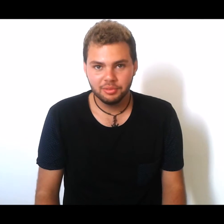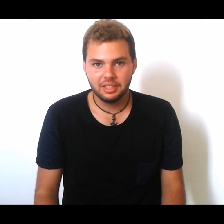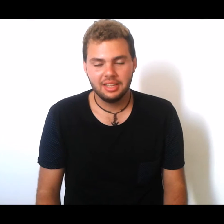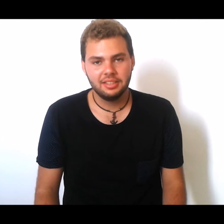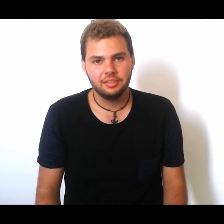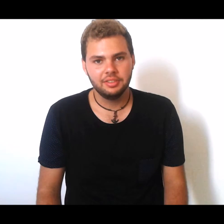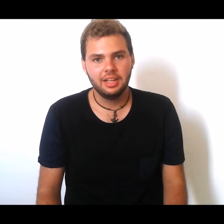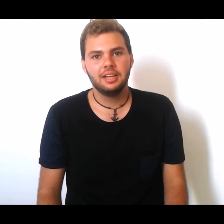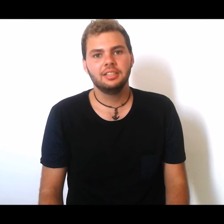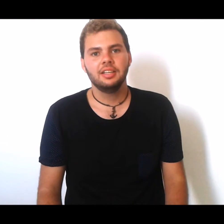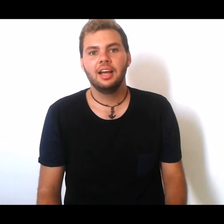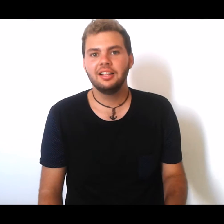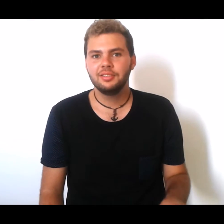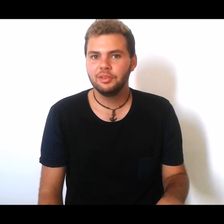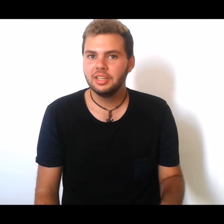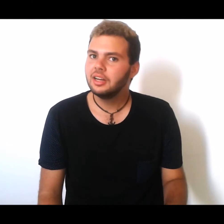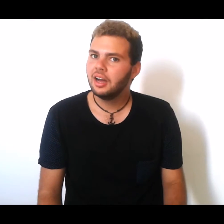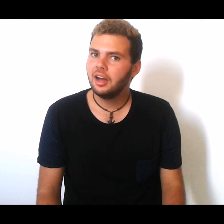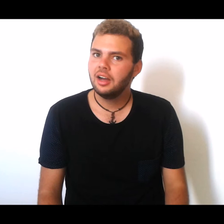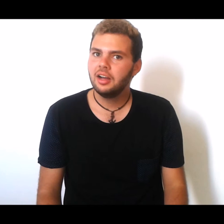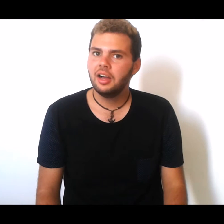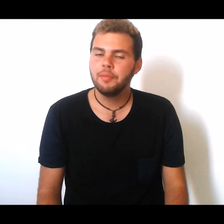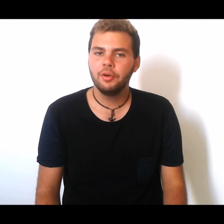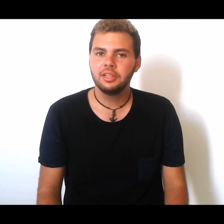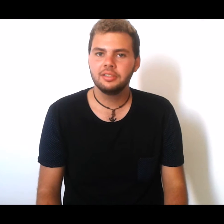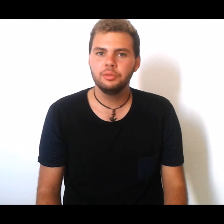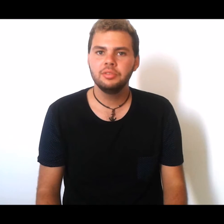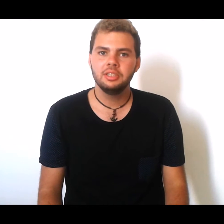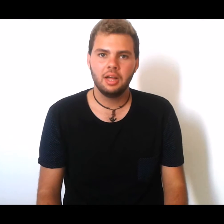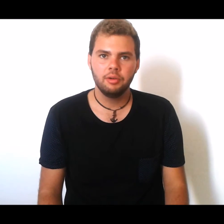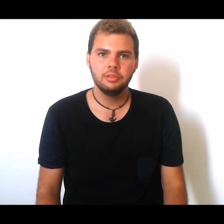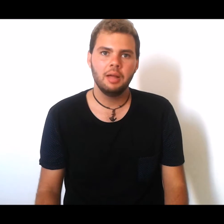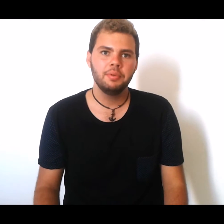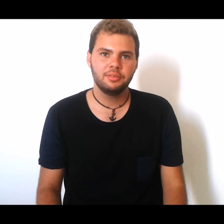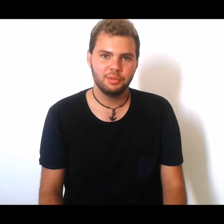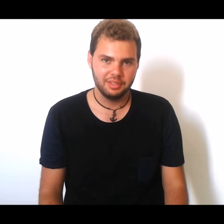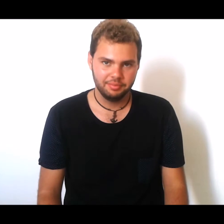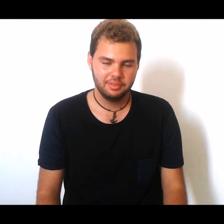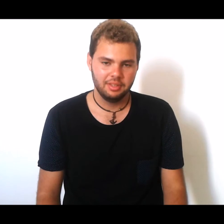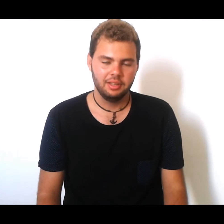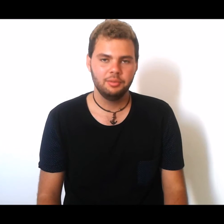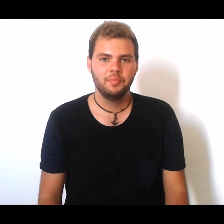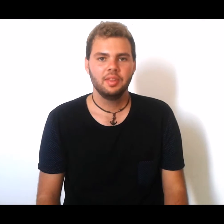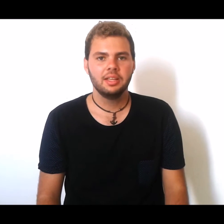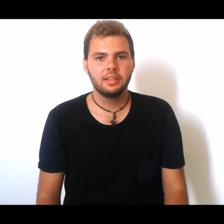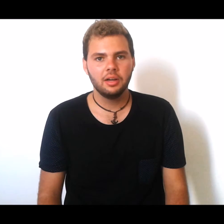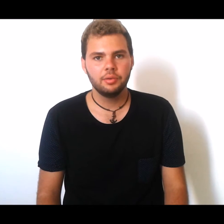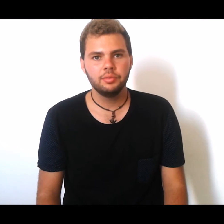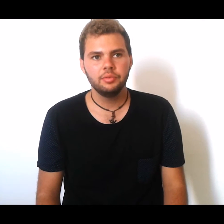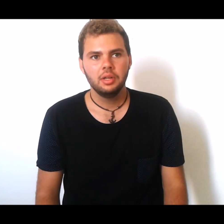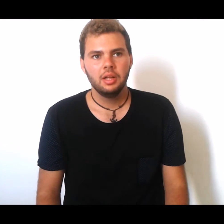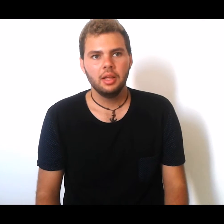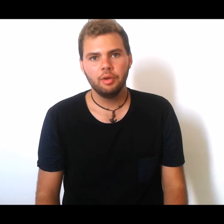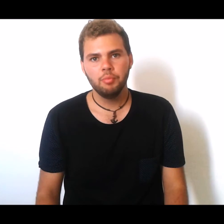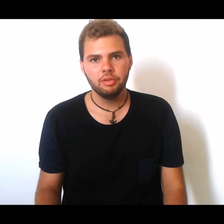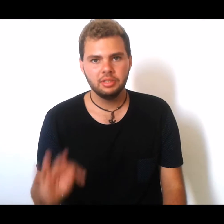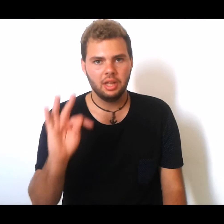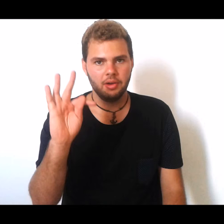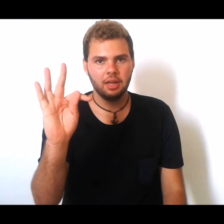pergunta dessa atividade, relaciona a importância do sinal da pessoa, certo? Então, o meu sinal é a